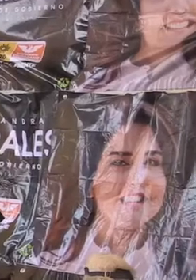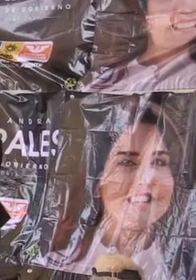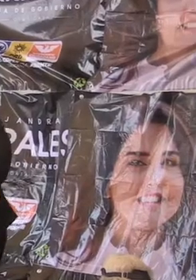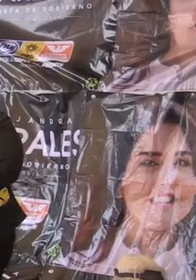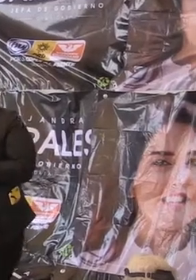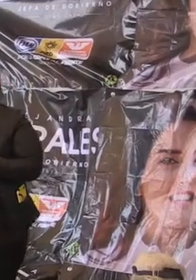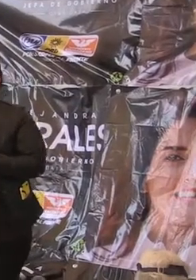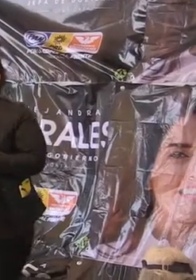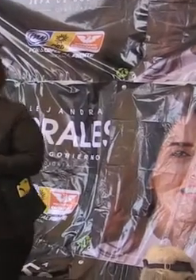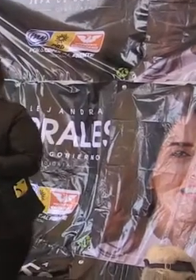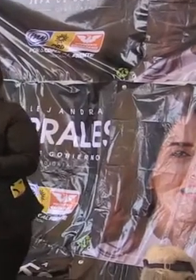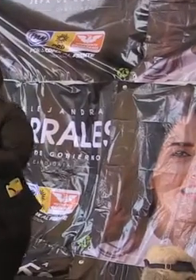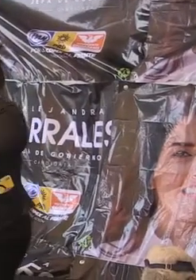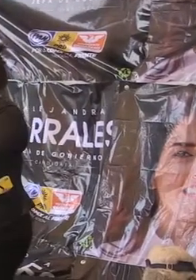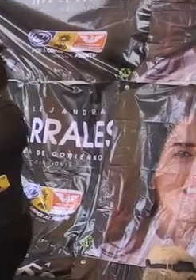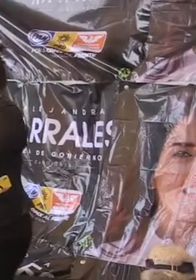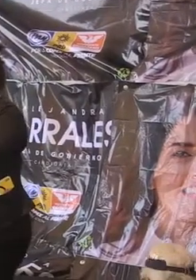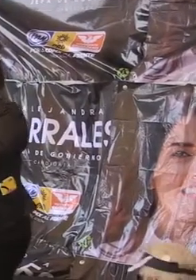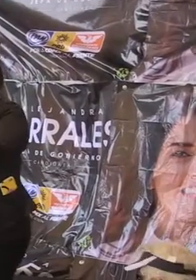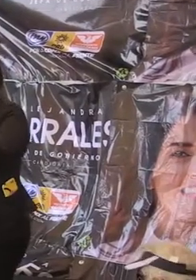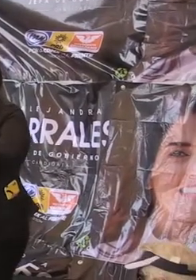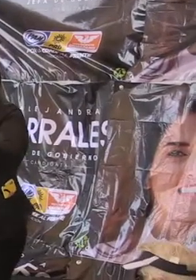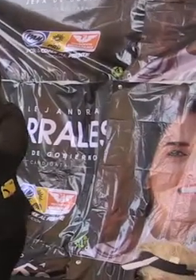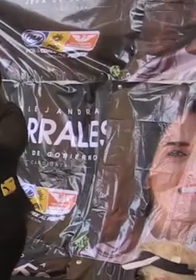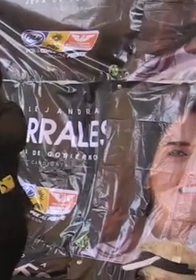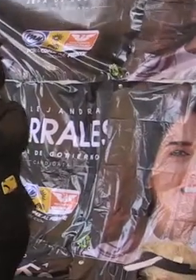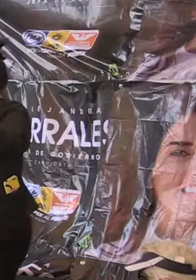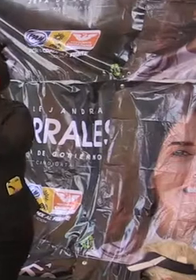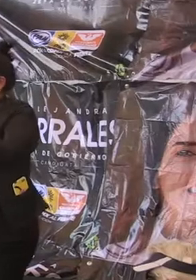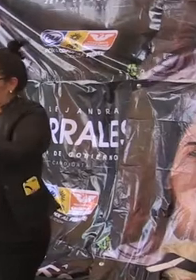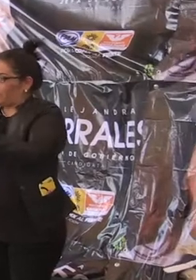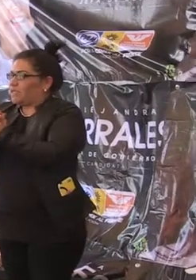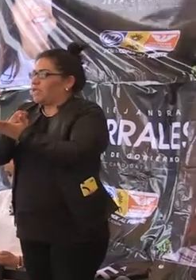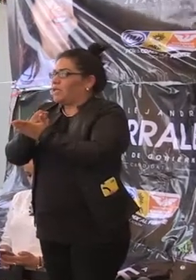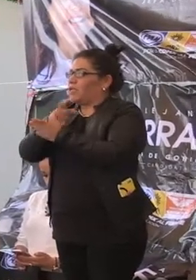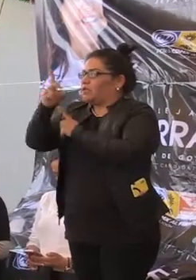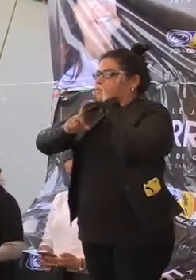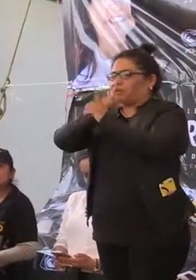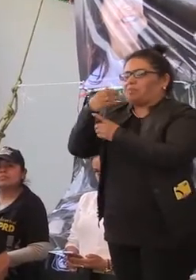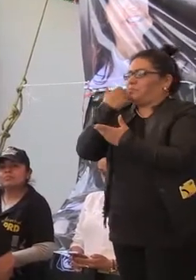Los necesitamos a todos preparándose para ganar en un torneo del